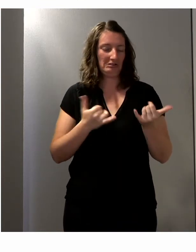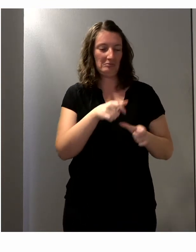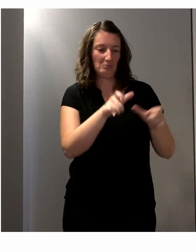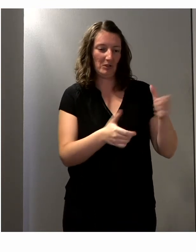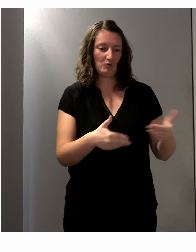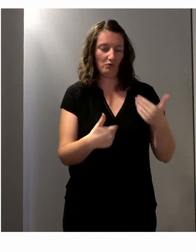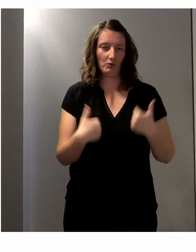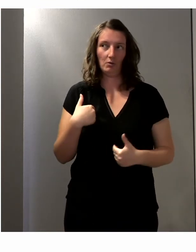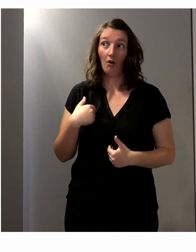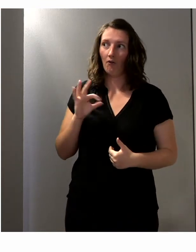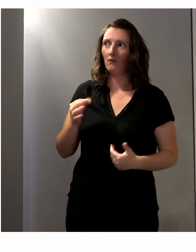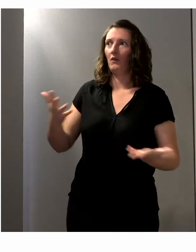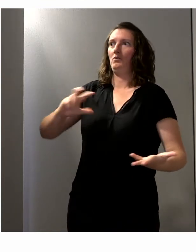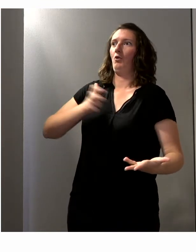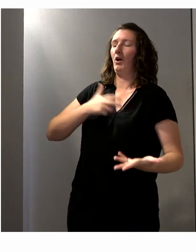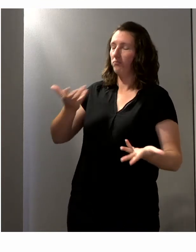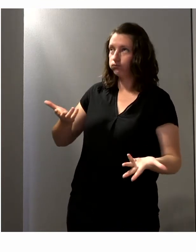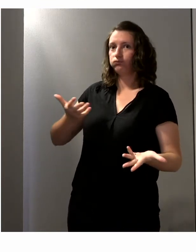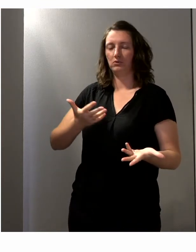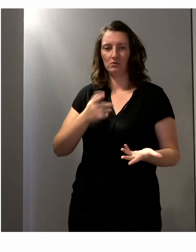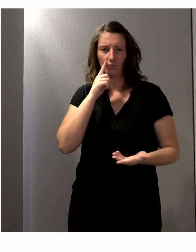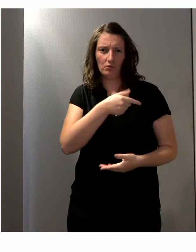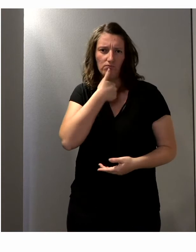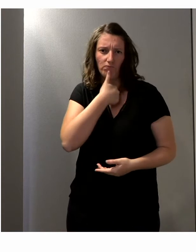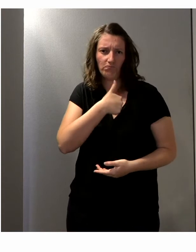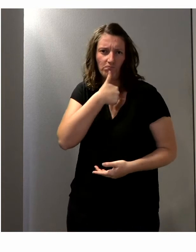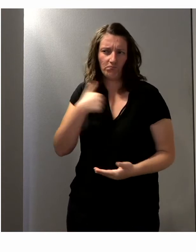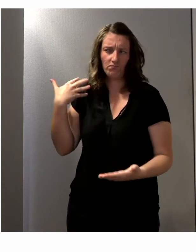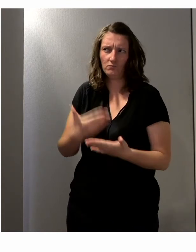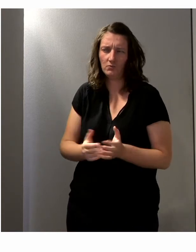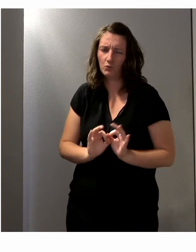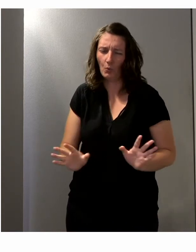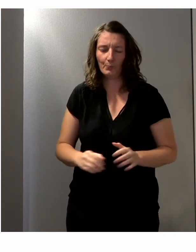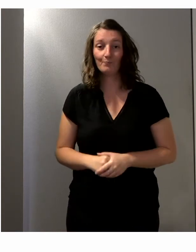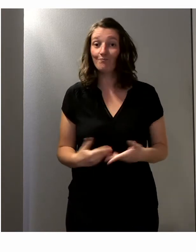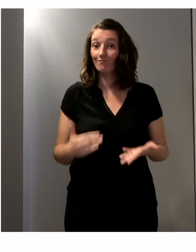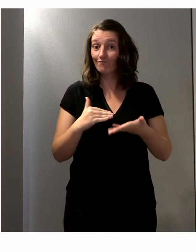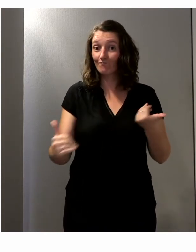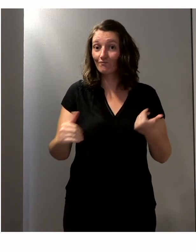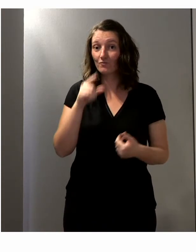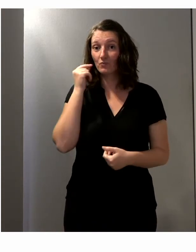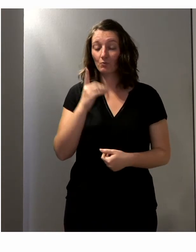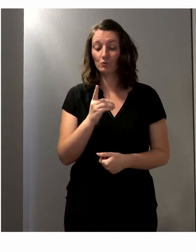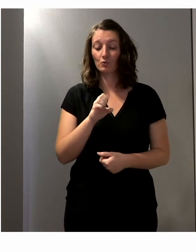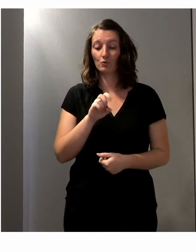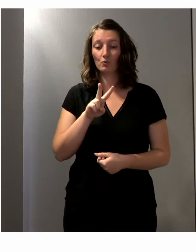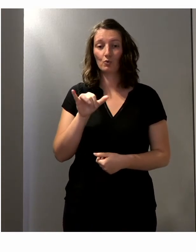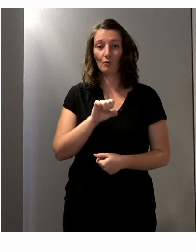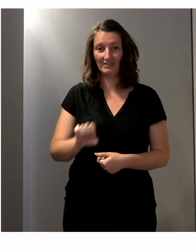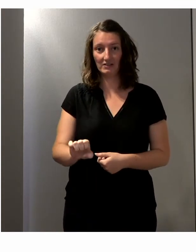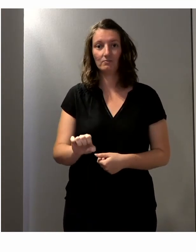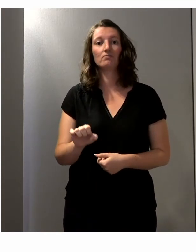dites handicapées qui subissent cette situation depuis très longtemps. Je vais passer la parole maintenant à M. Christophe Devis, président du collectif